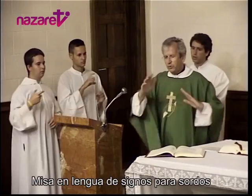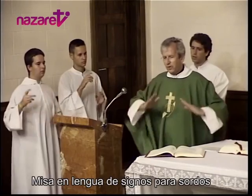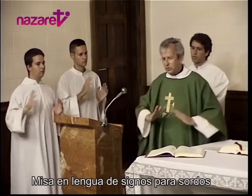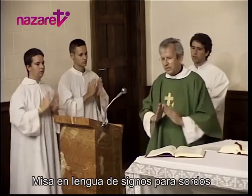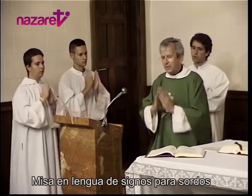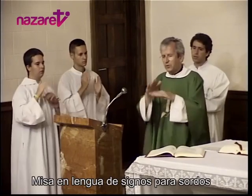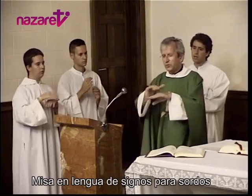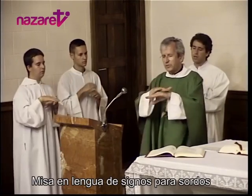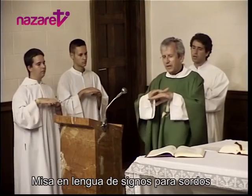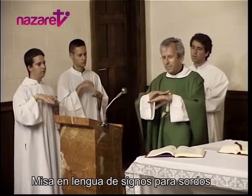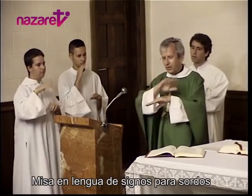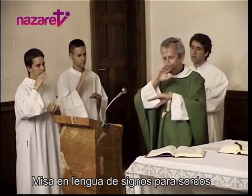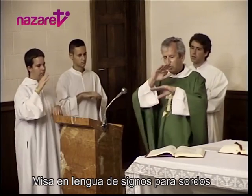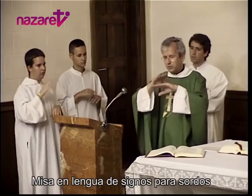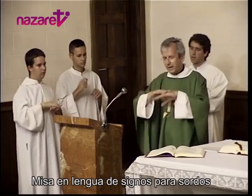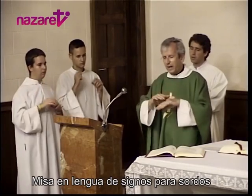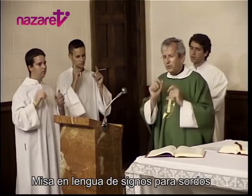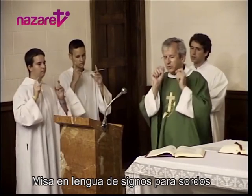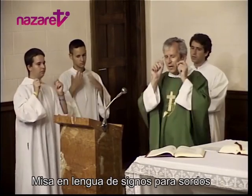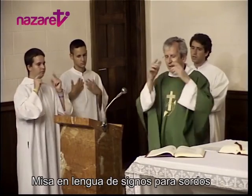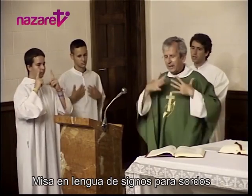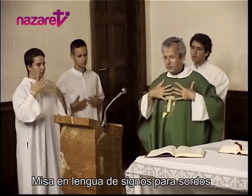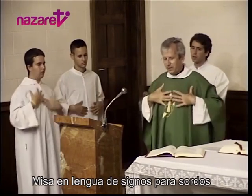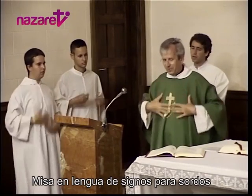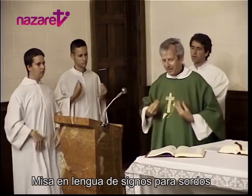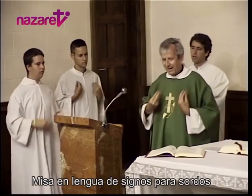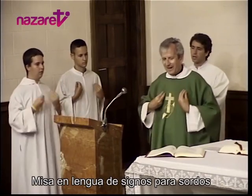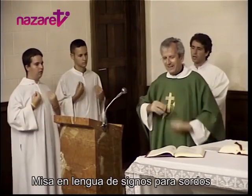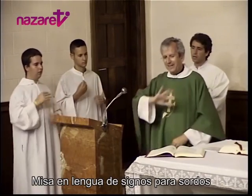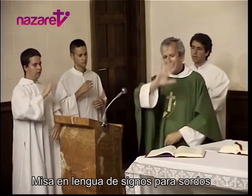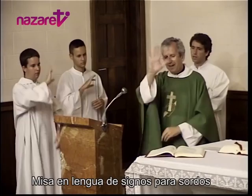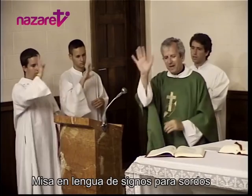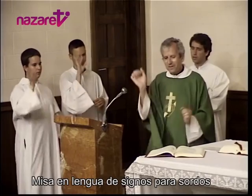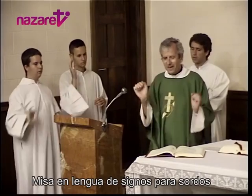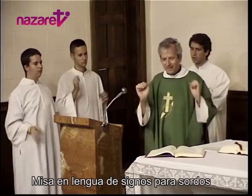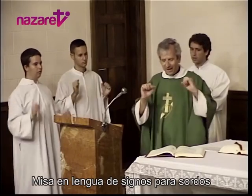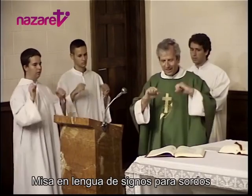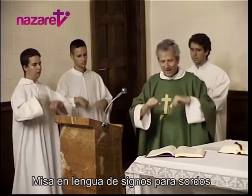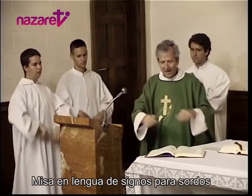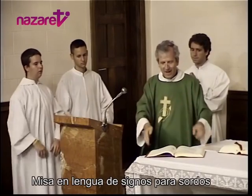los santos, el perdón de los pecados, la resurrección de la carne y la vida eterna.